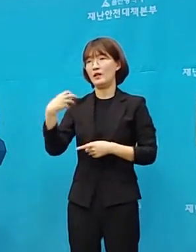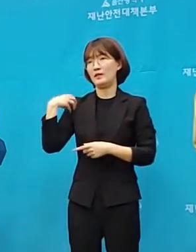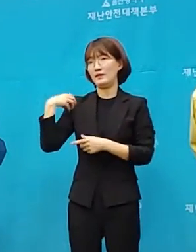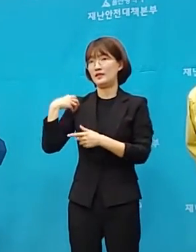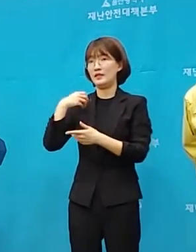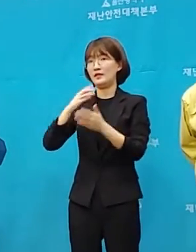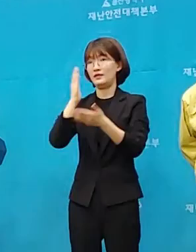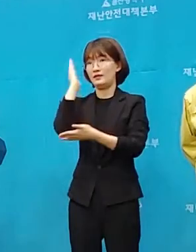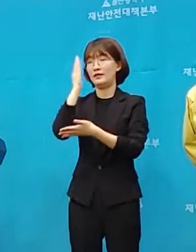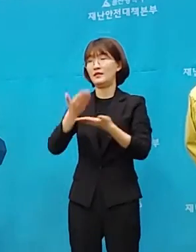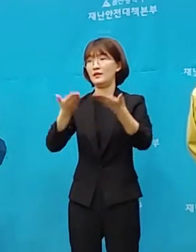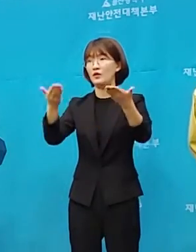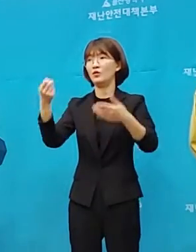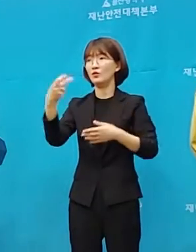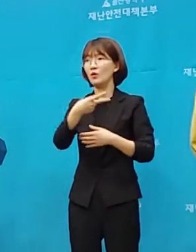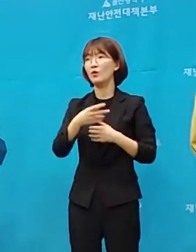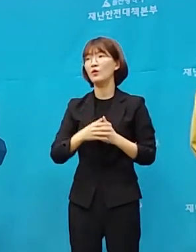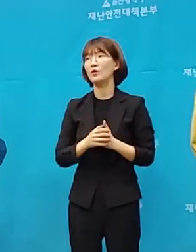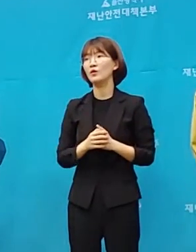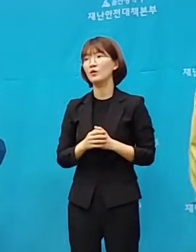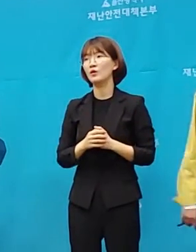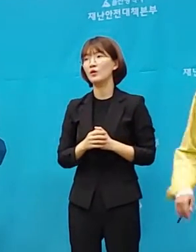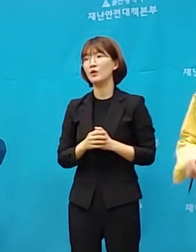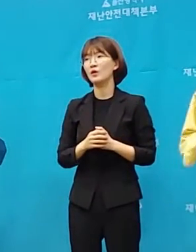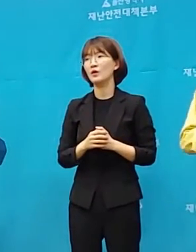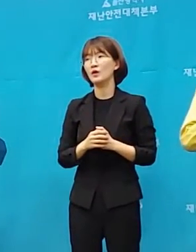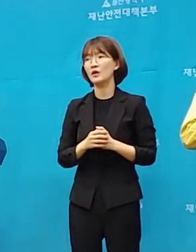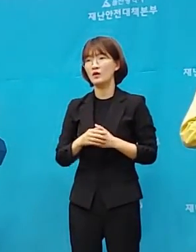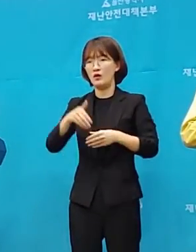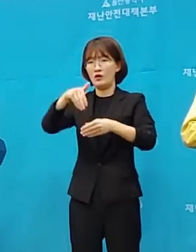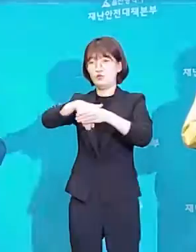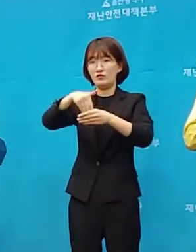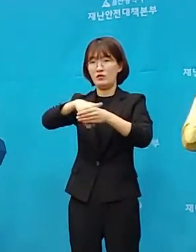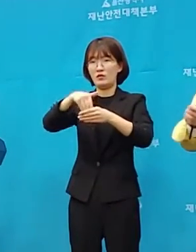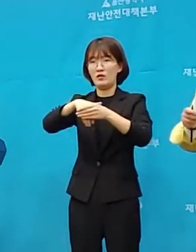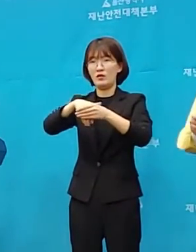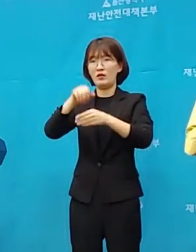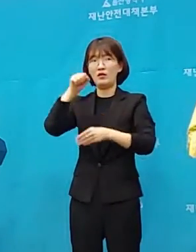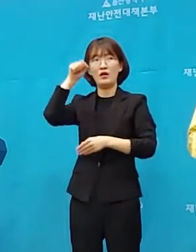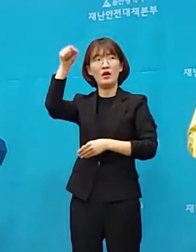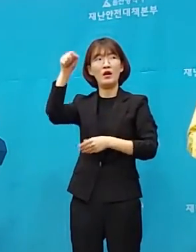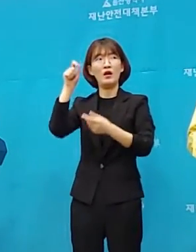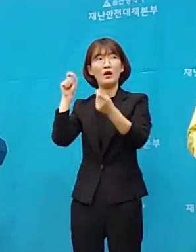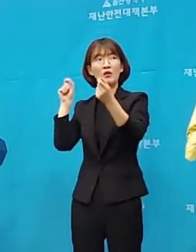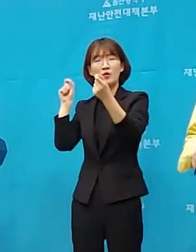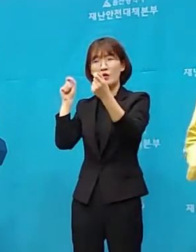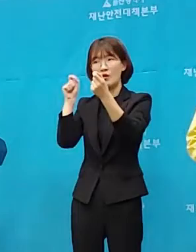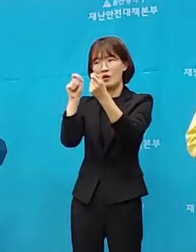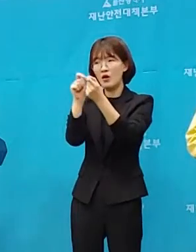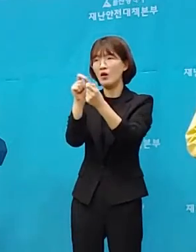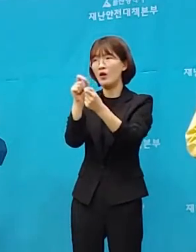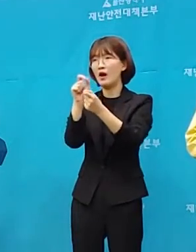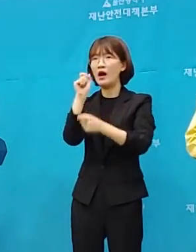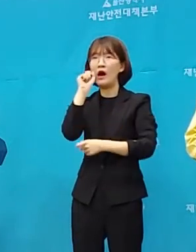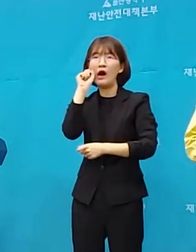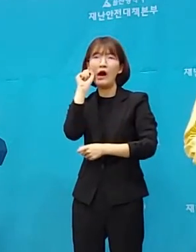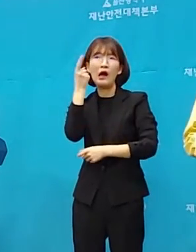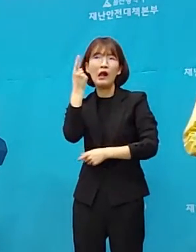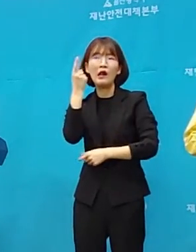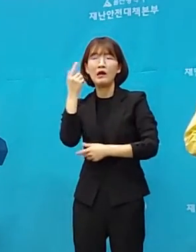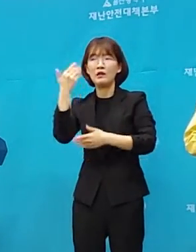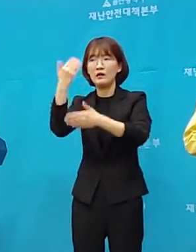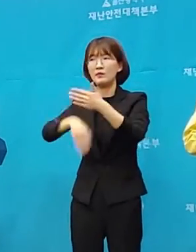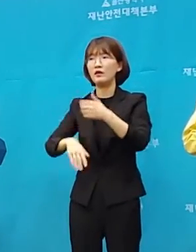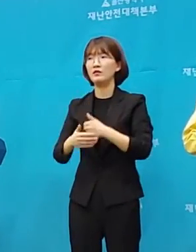네. 지금 이제 총선이 한 달 채 안 남은 시점인데요. 네. 이게 지금